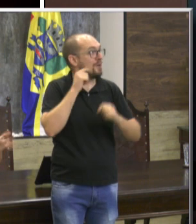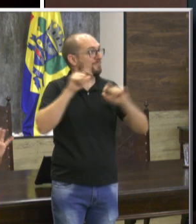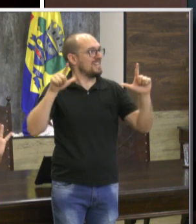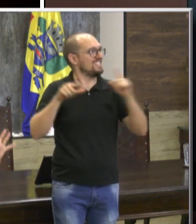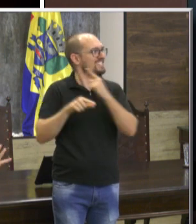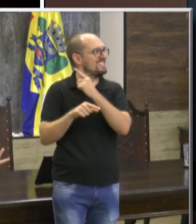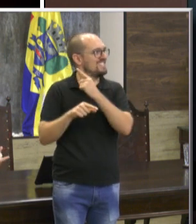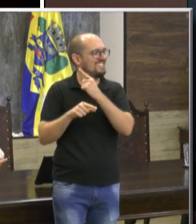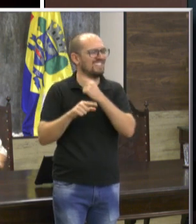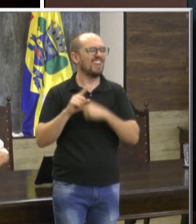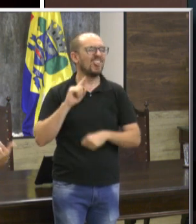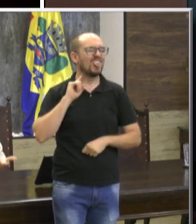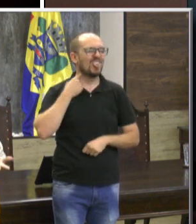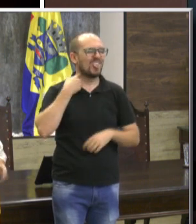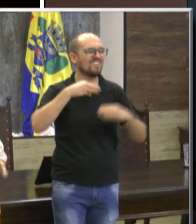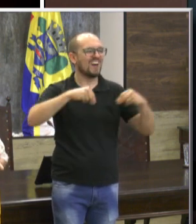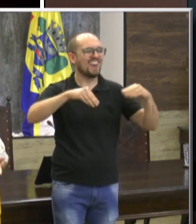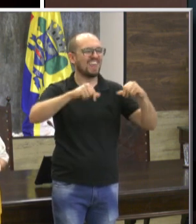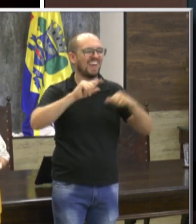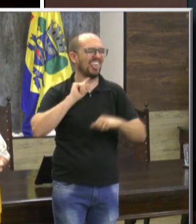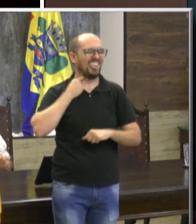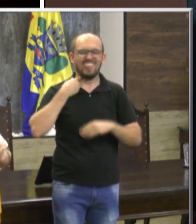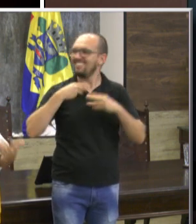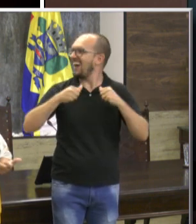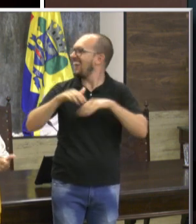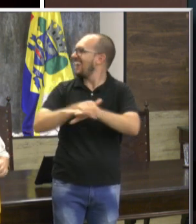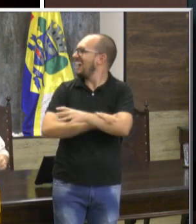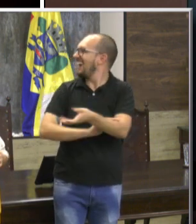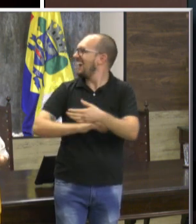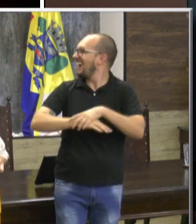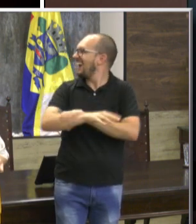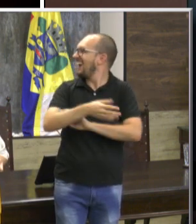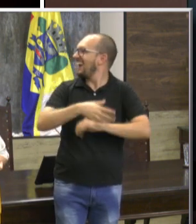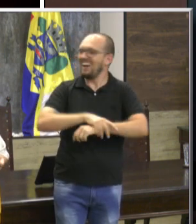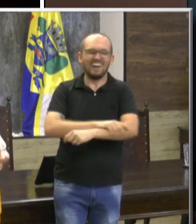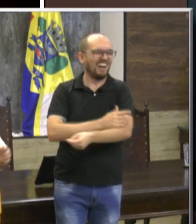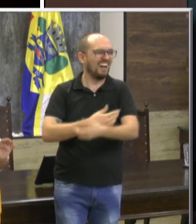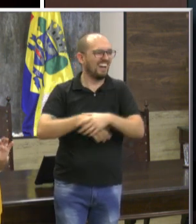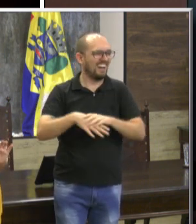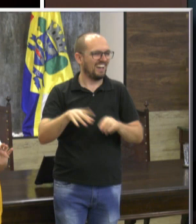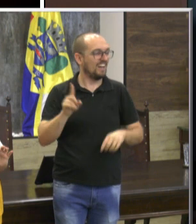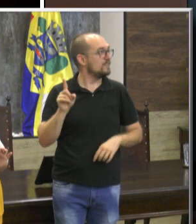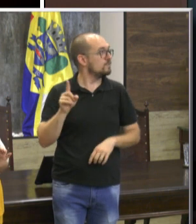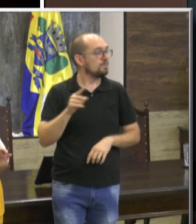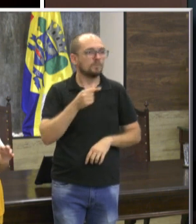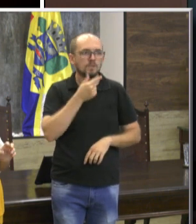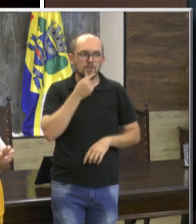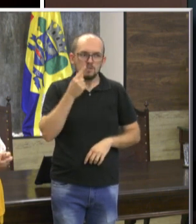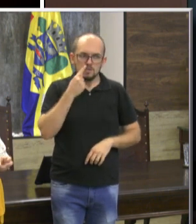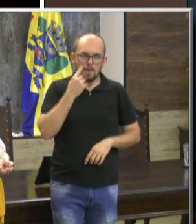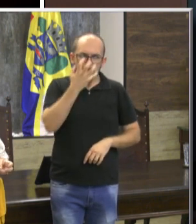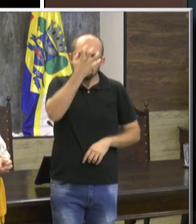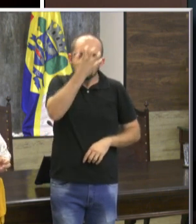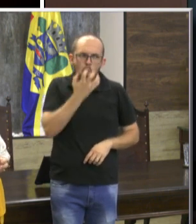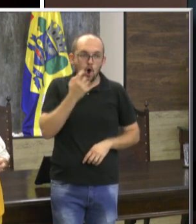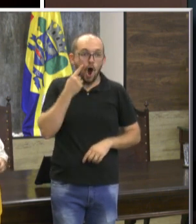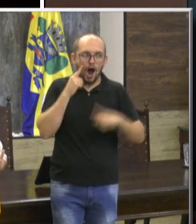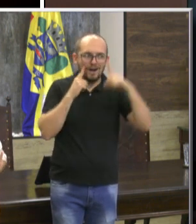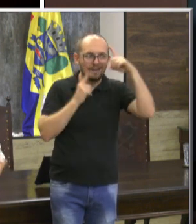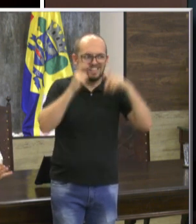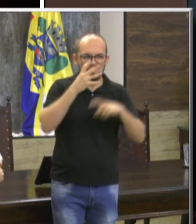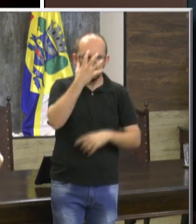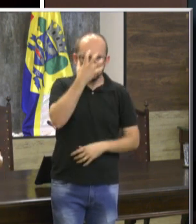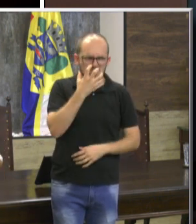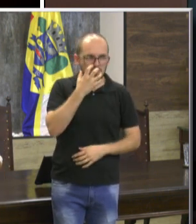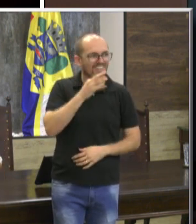tudo sujo de trigo, de farinha de trigo, porque a gente está fazendo trigo ali fora. Ele está muito bravo, se vocês olharem a expressão dele, ele não